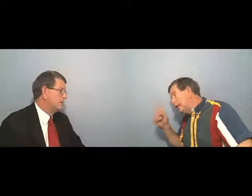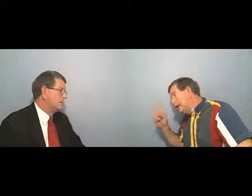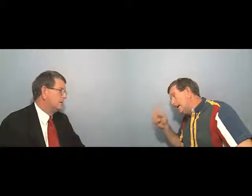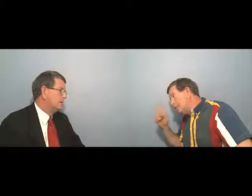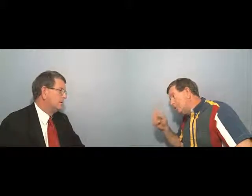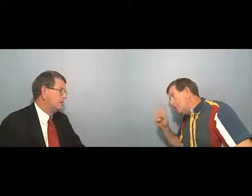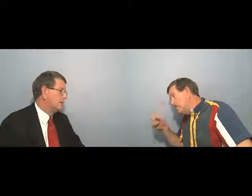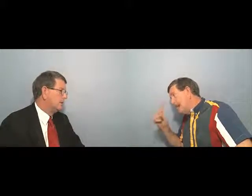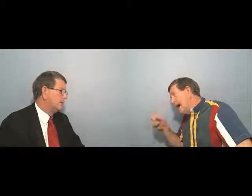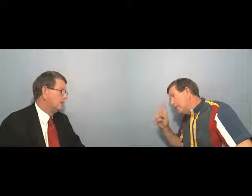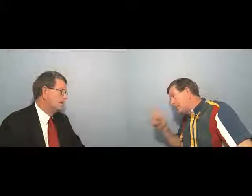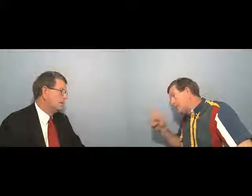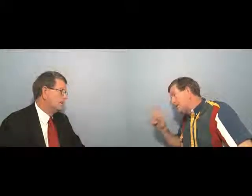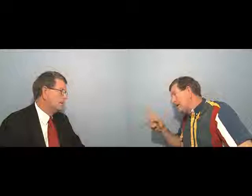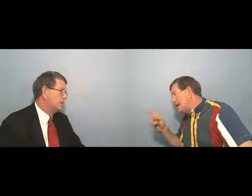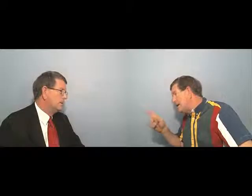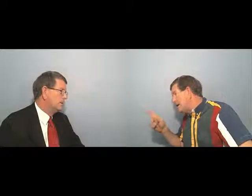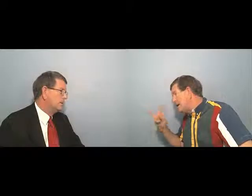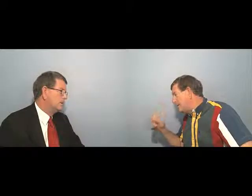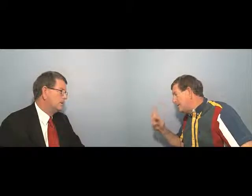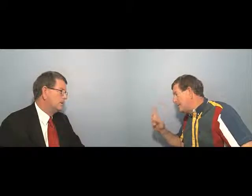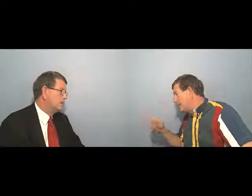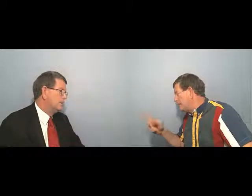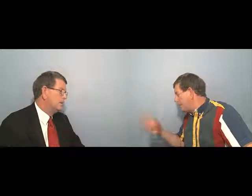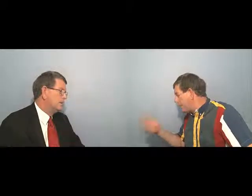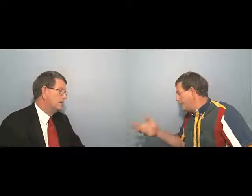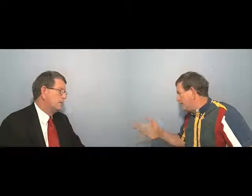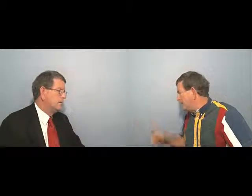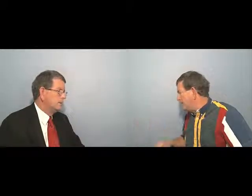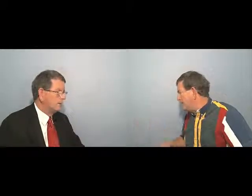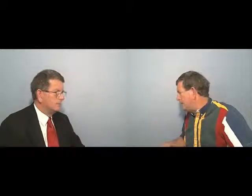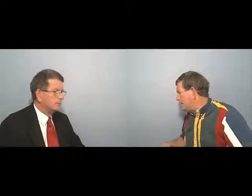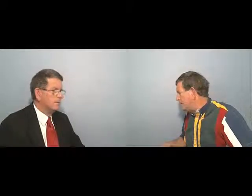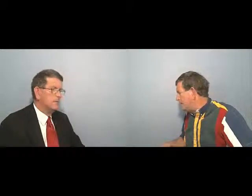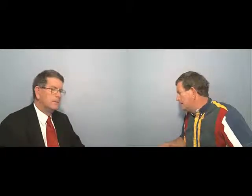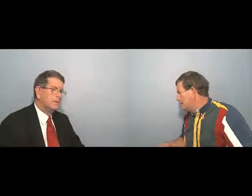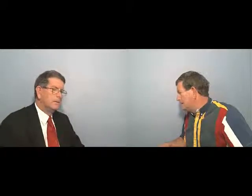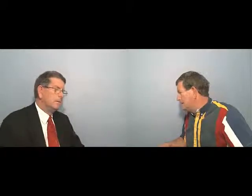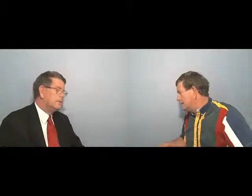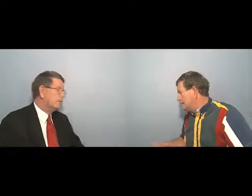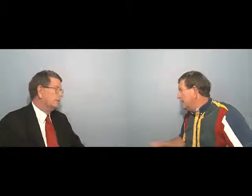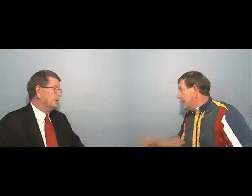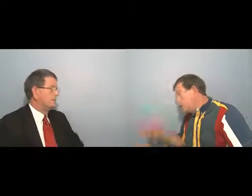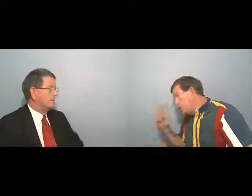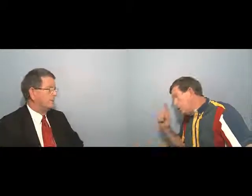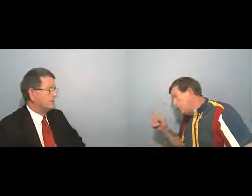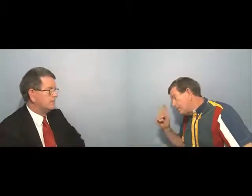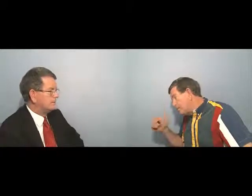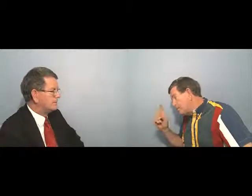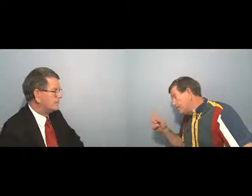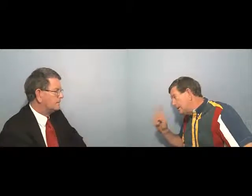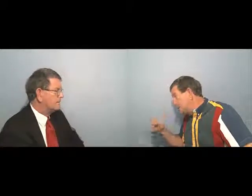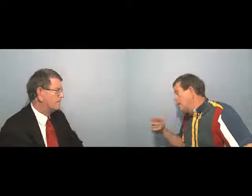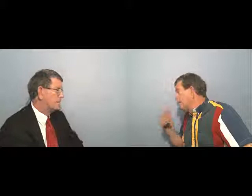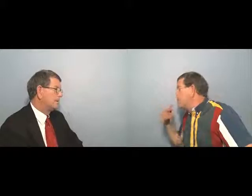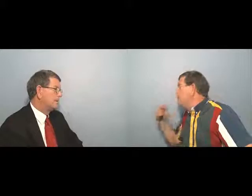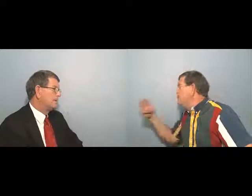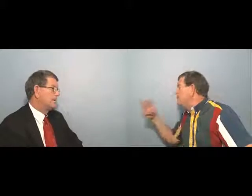devrais apprendre à faire à manger, à préparer le repas. Hein? Et tu devrais aussi communiquer avec